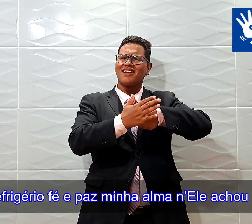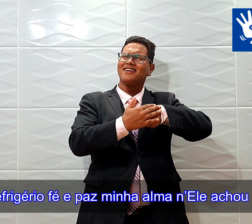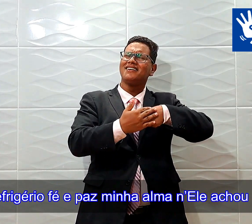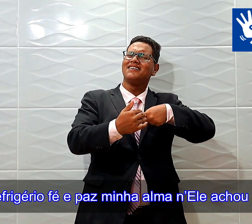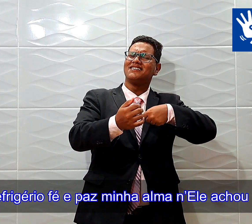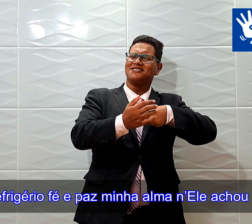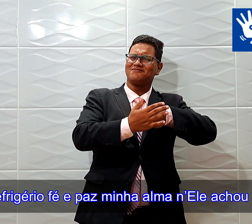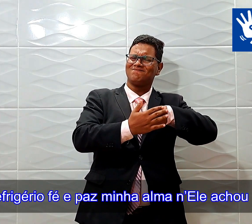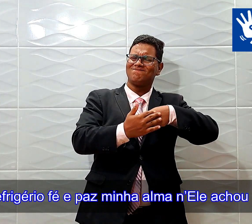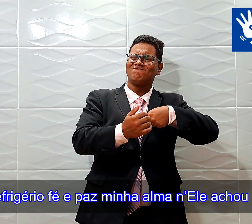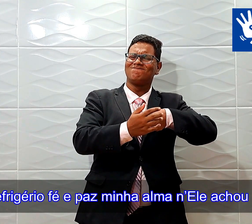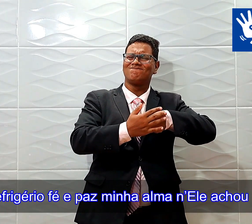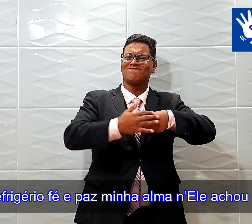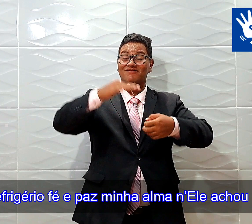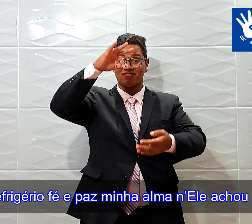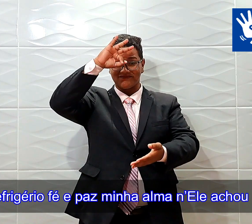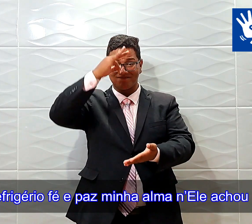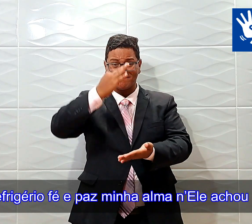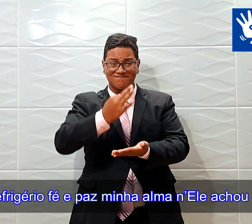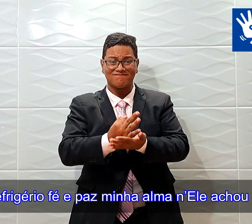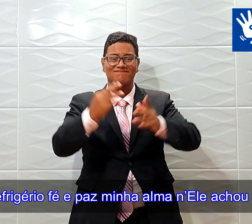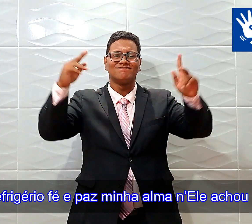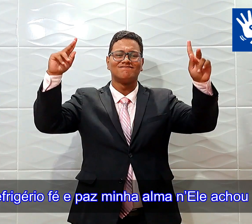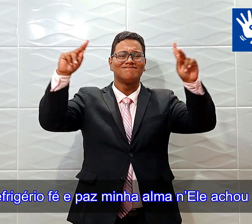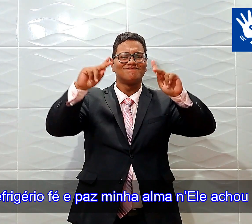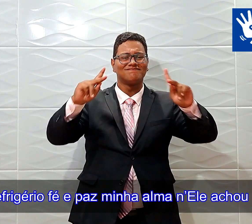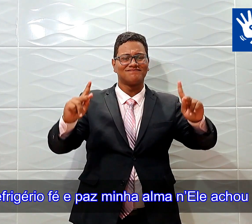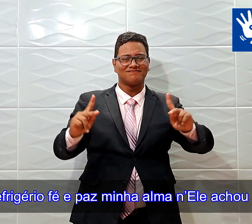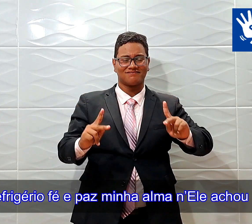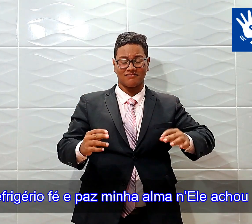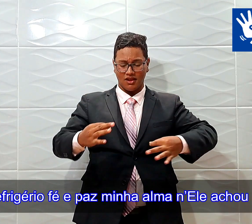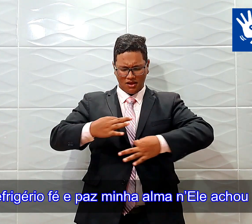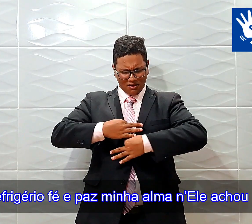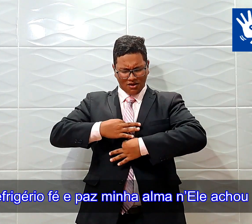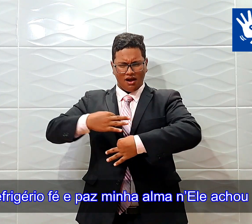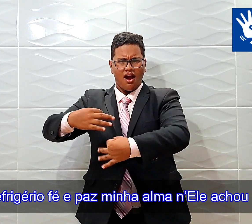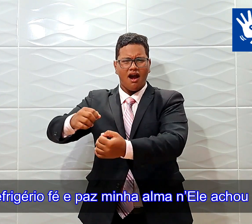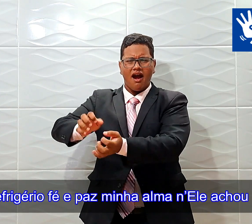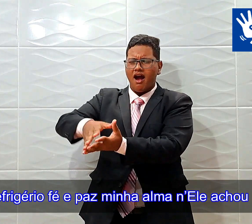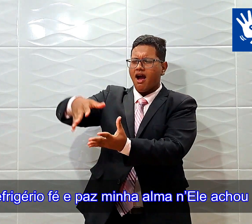Refrigério fé e paz, minha